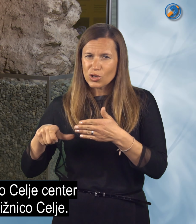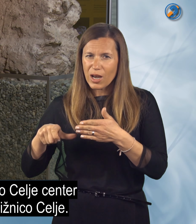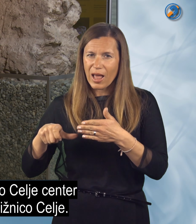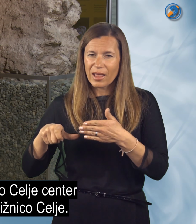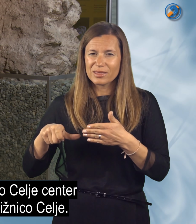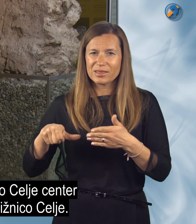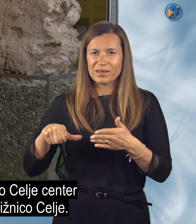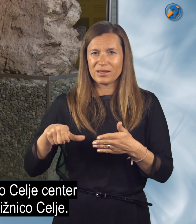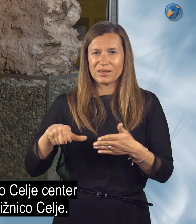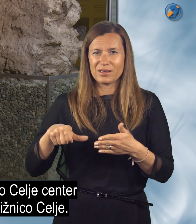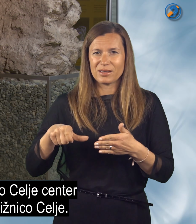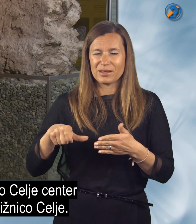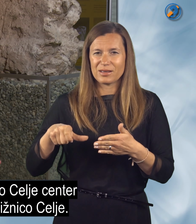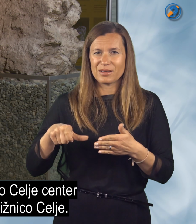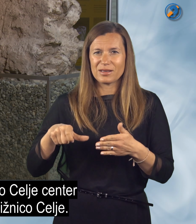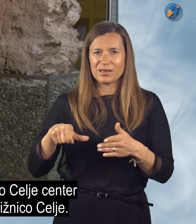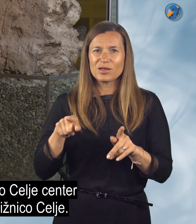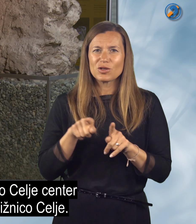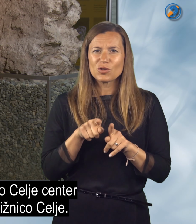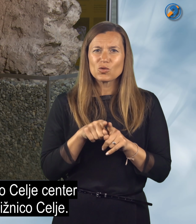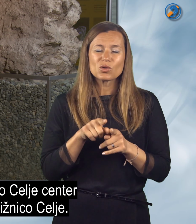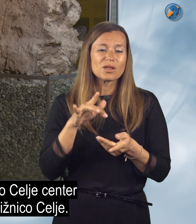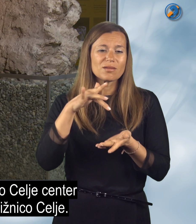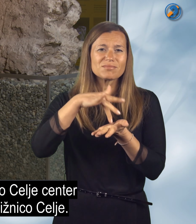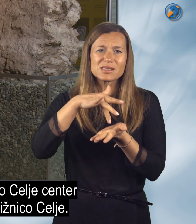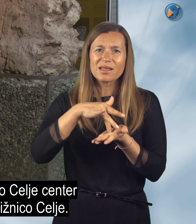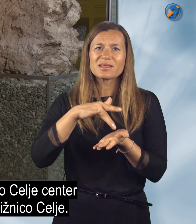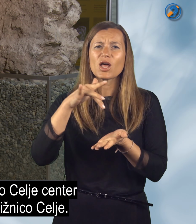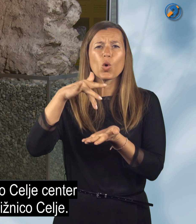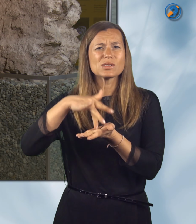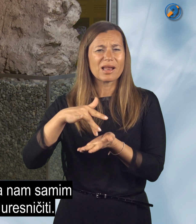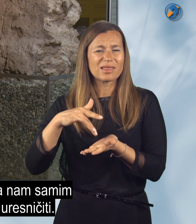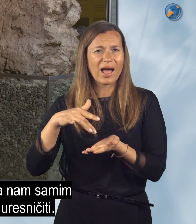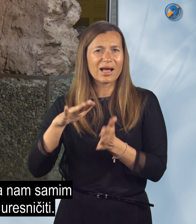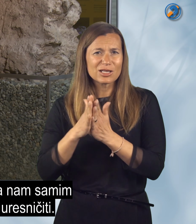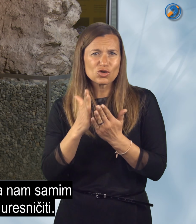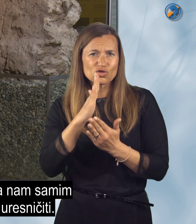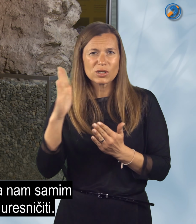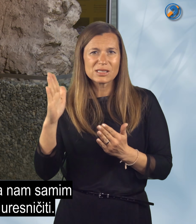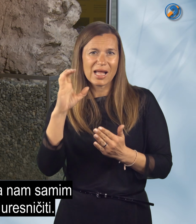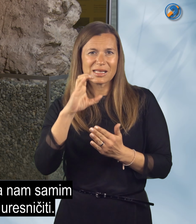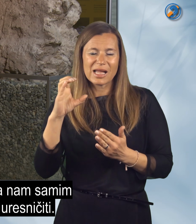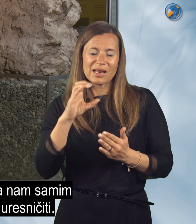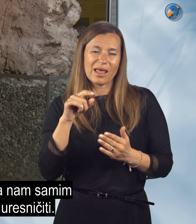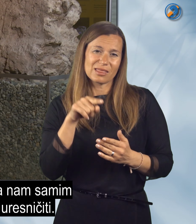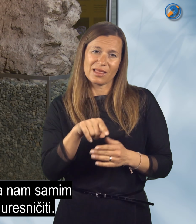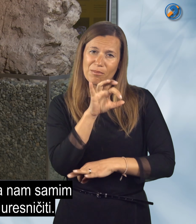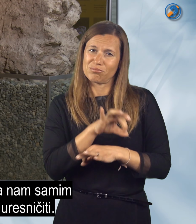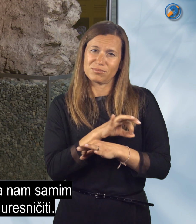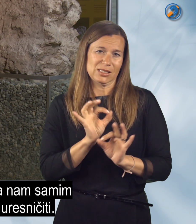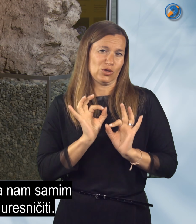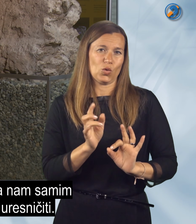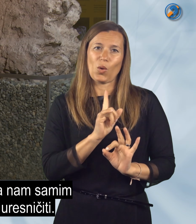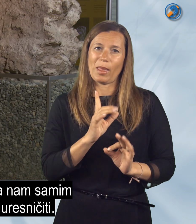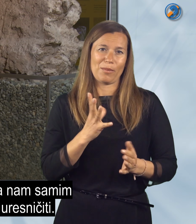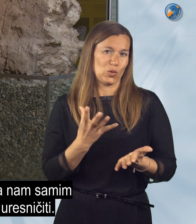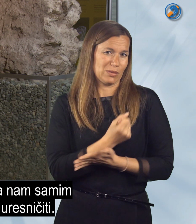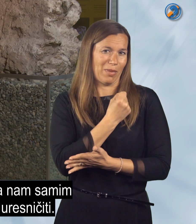Gimnazijo Celje Center, pa Osrednje knjižnice Celje, takega projekta nam sigurno ne bi uspelo